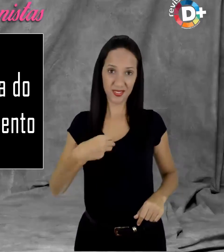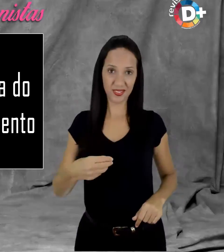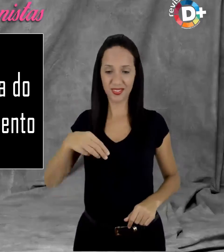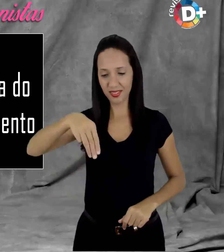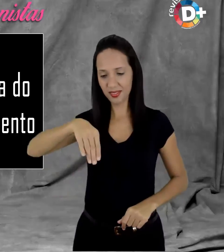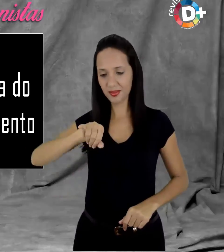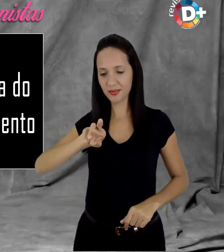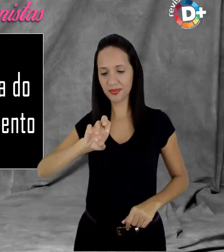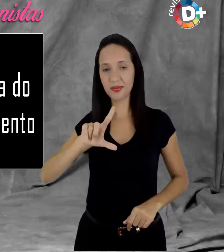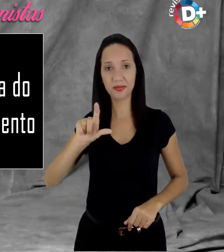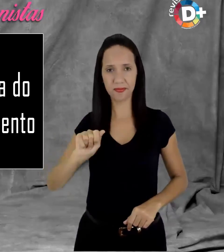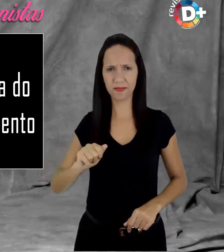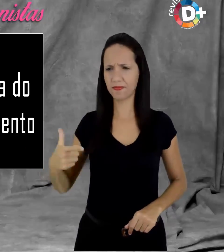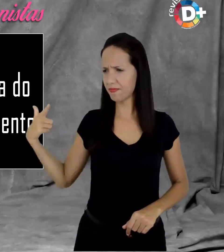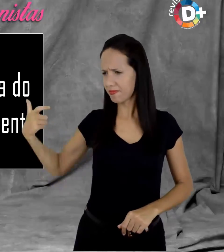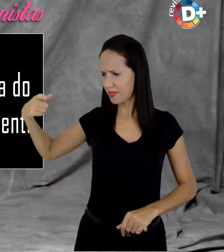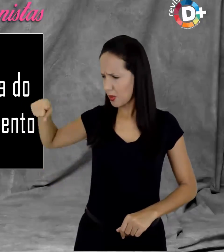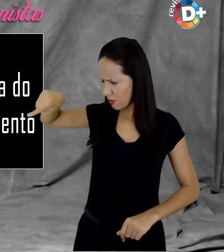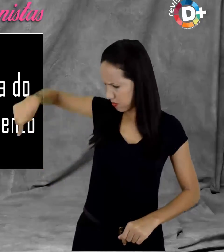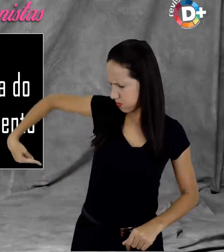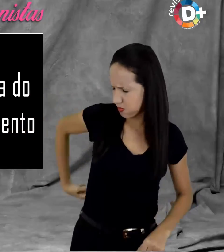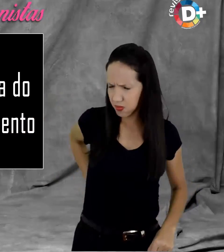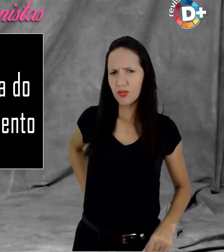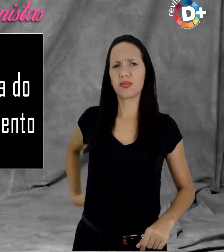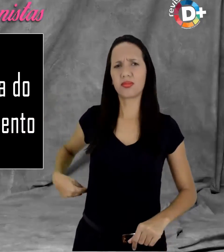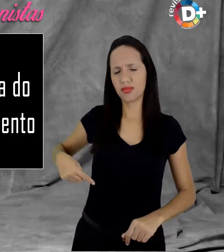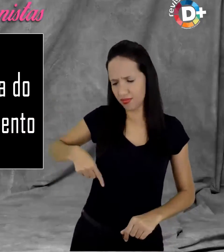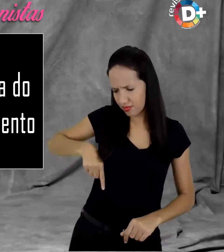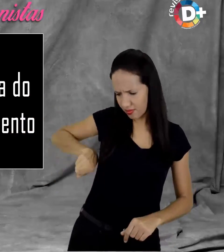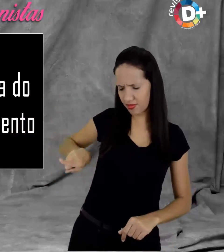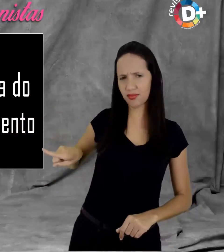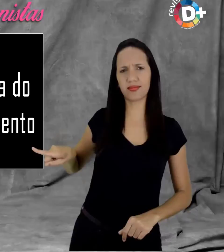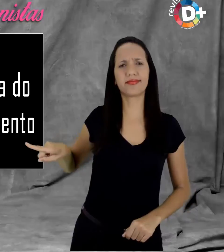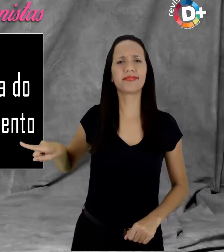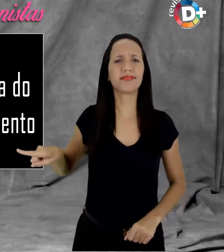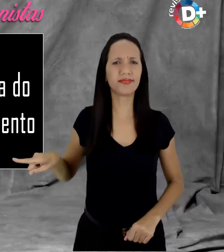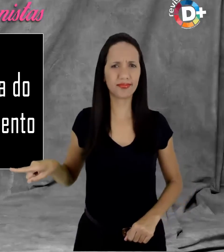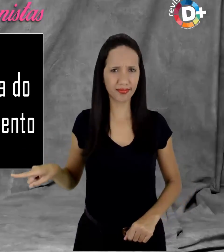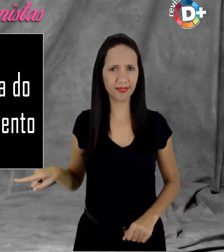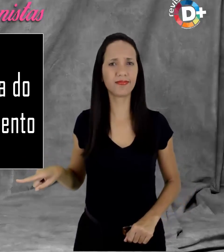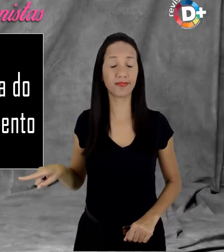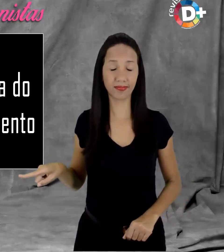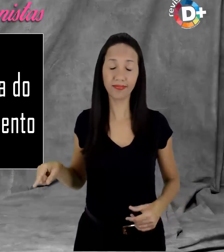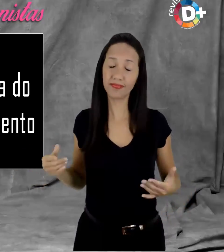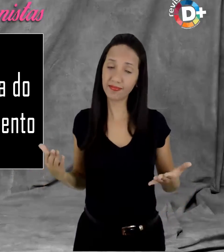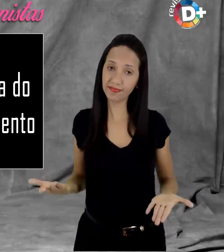filha. O tiro entrou pelas costas, atingiu a vértebra T9 e saiu do